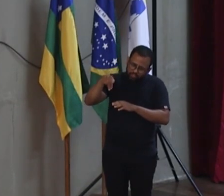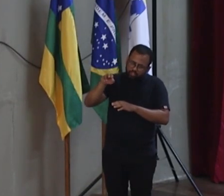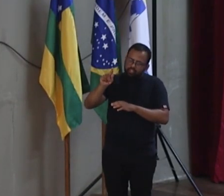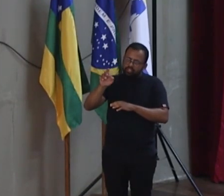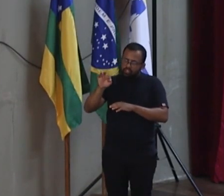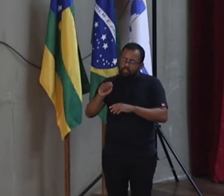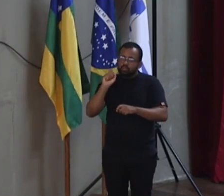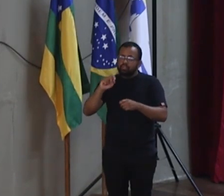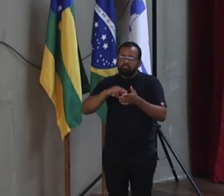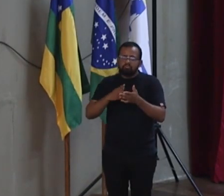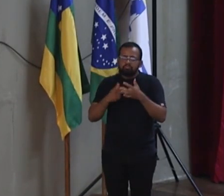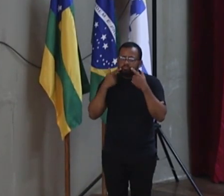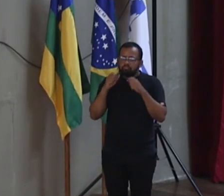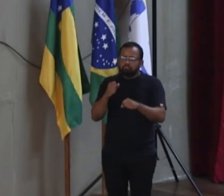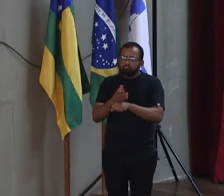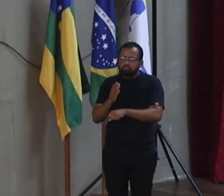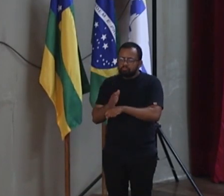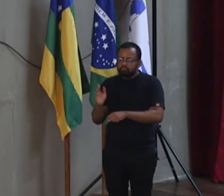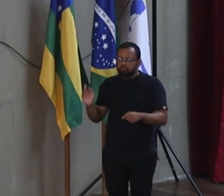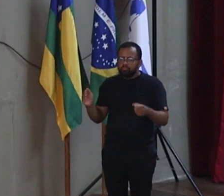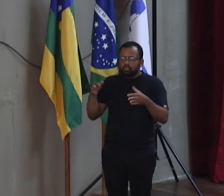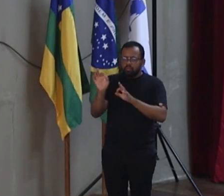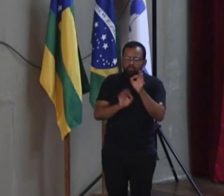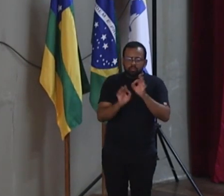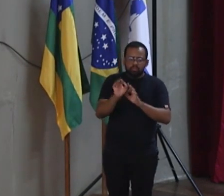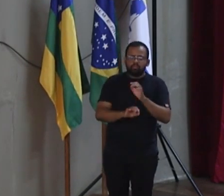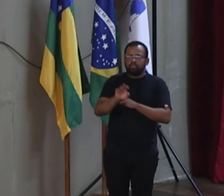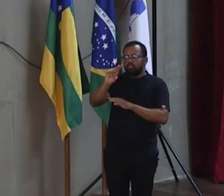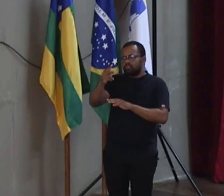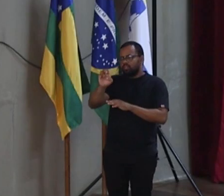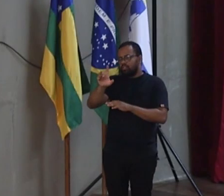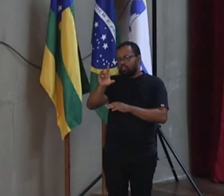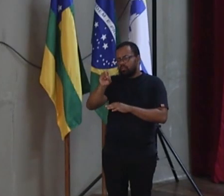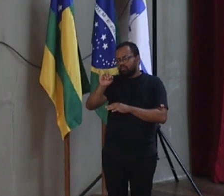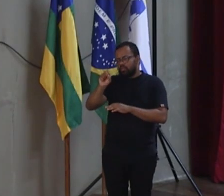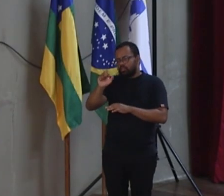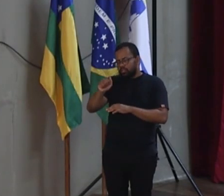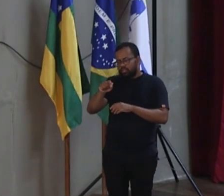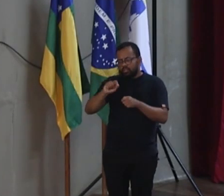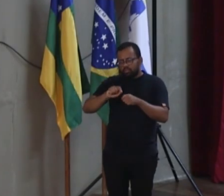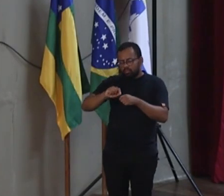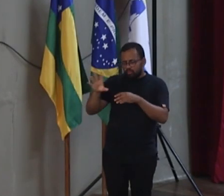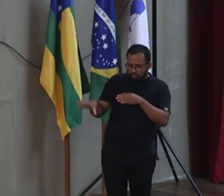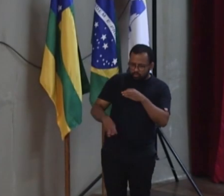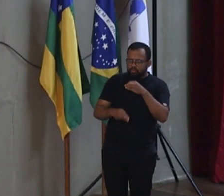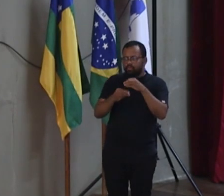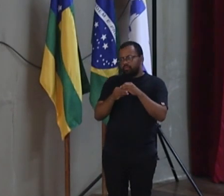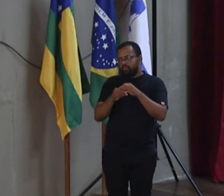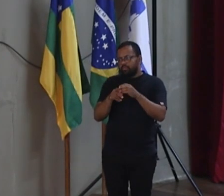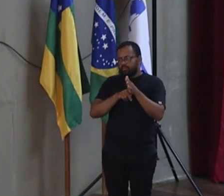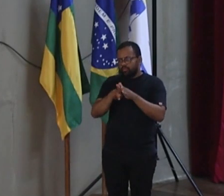linguística aplicada, numa publicação organizada por Heloísa Collins, que fez parte